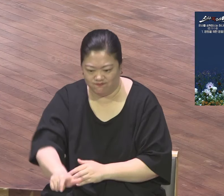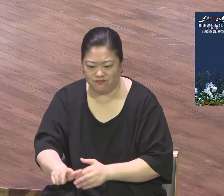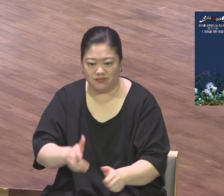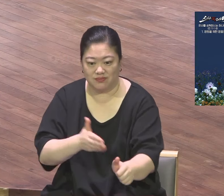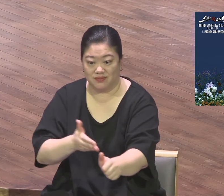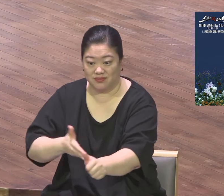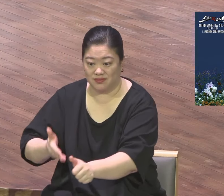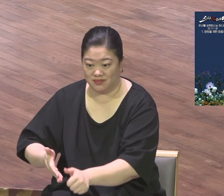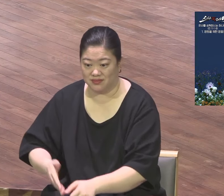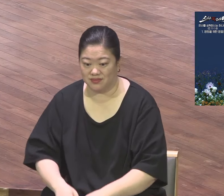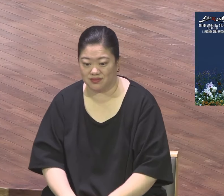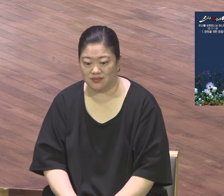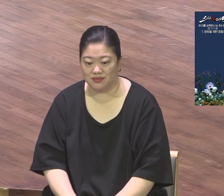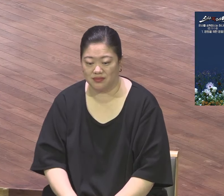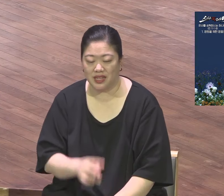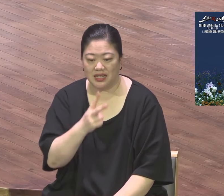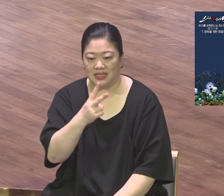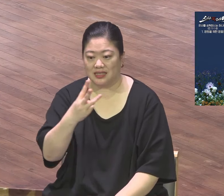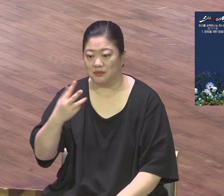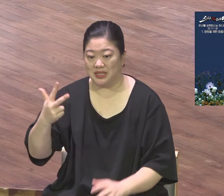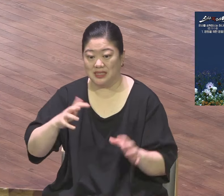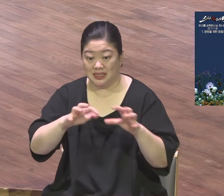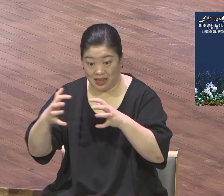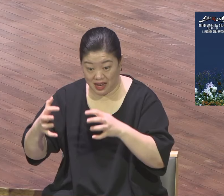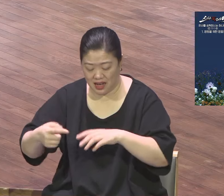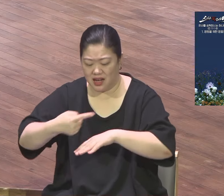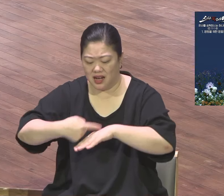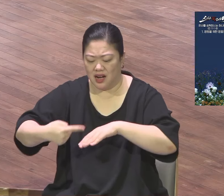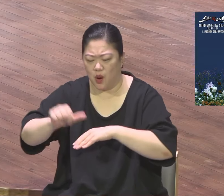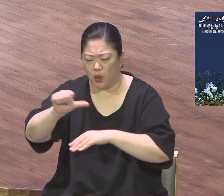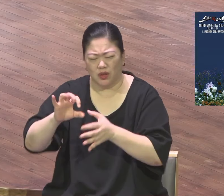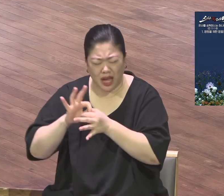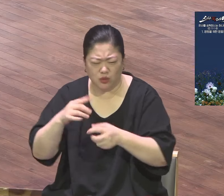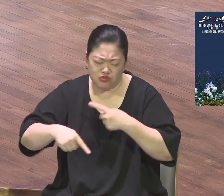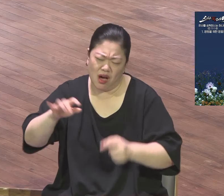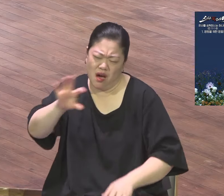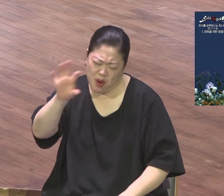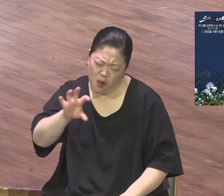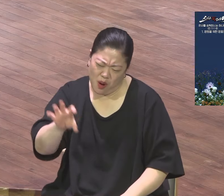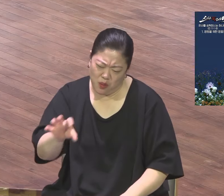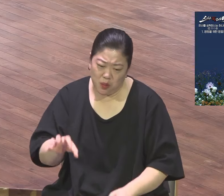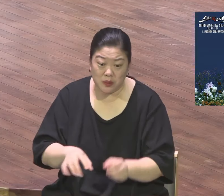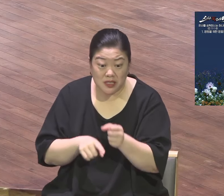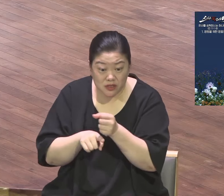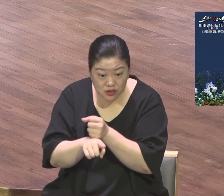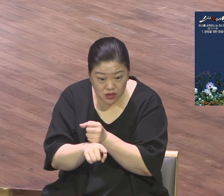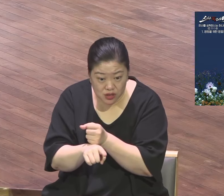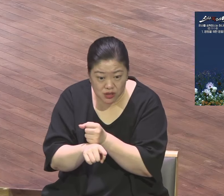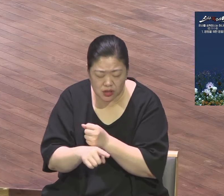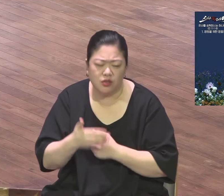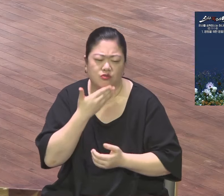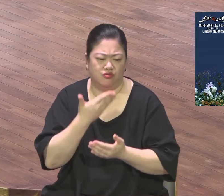2, 3천 나라 5천조 복음화를 외치는 이유가 이겁니다. 특별히 이제를 보면 7개나